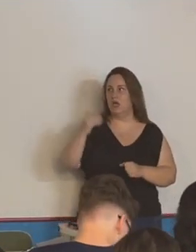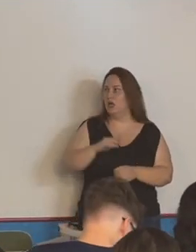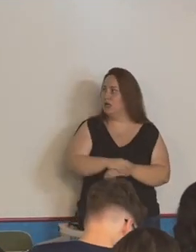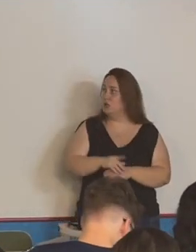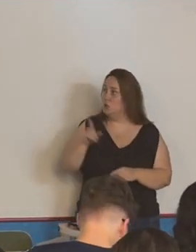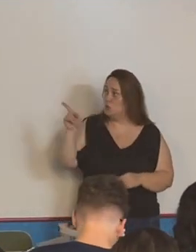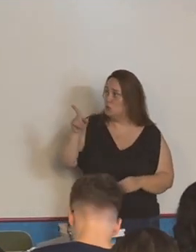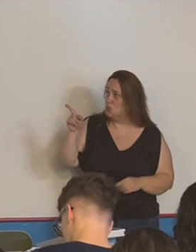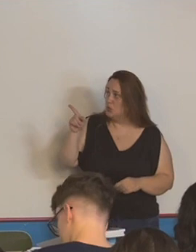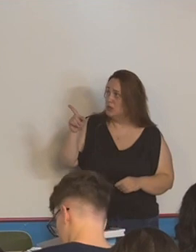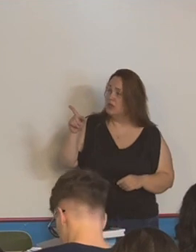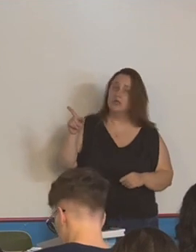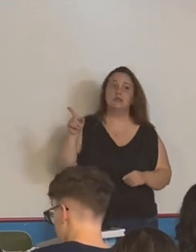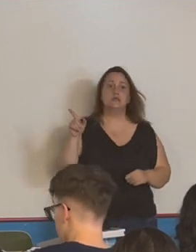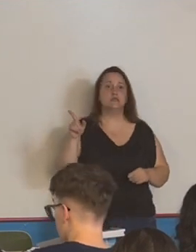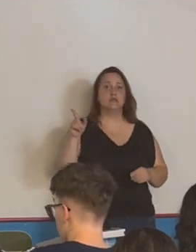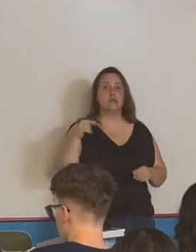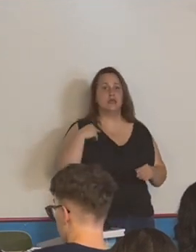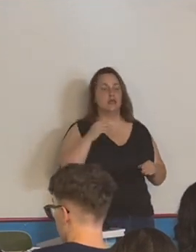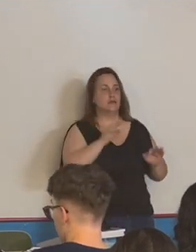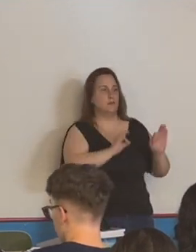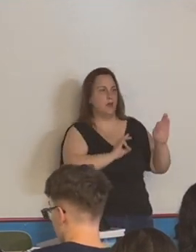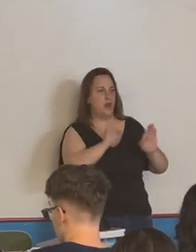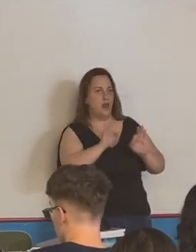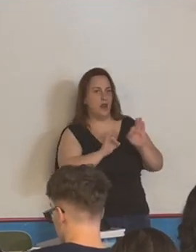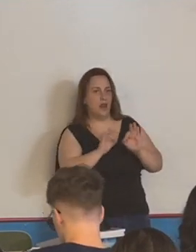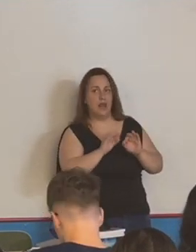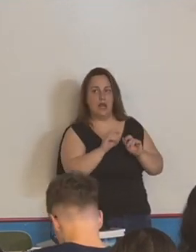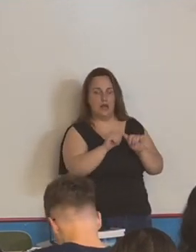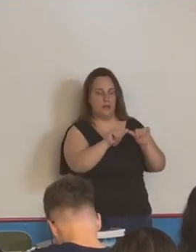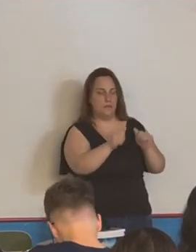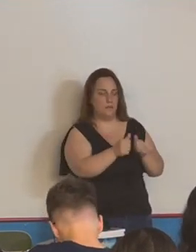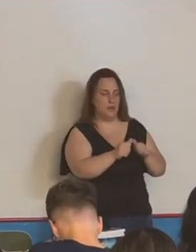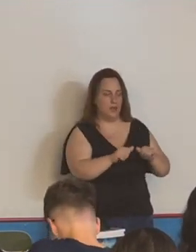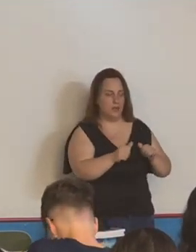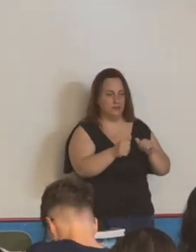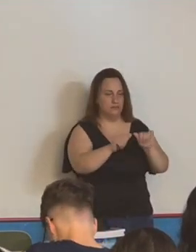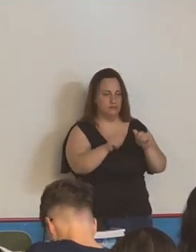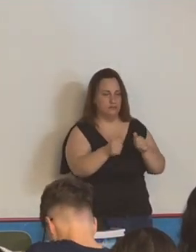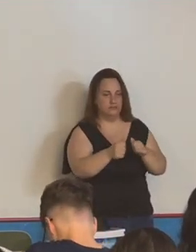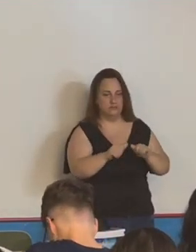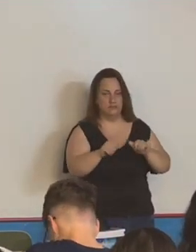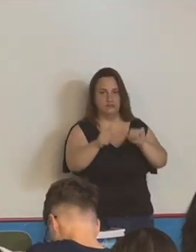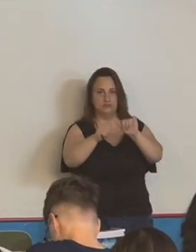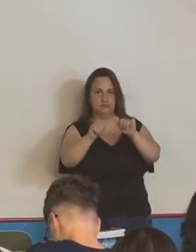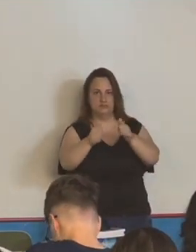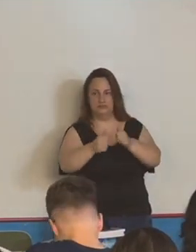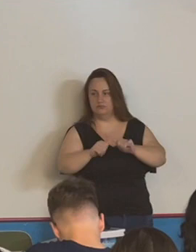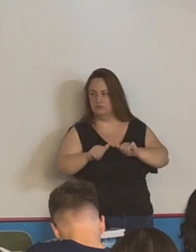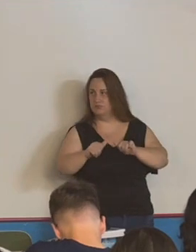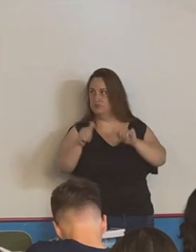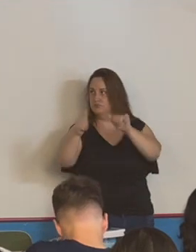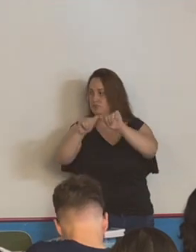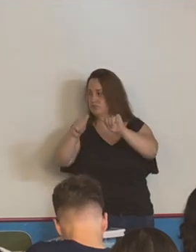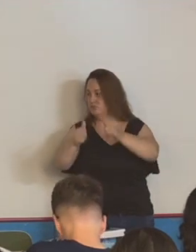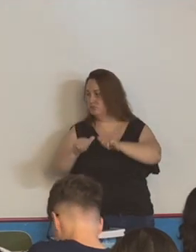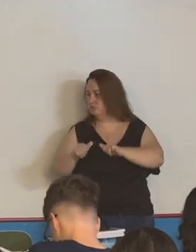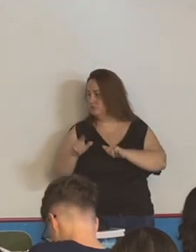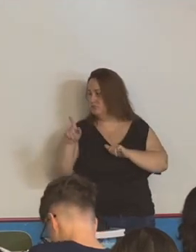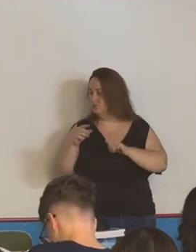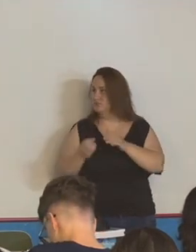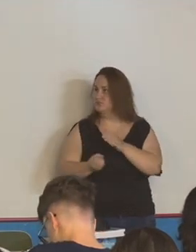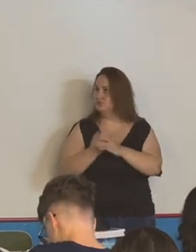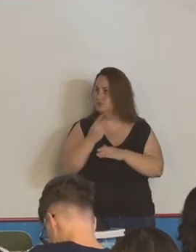E nesse trabalho eu meio que produzi os bonecos, né, também. Eu tive, para essa exposição, eu quis produzir